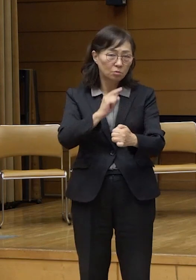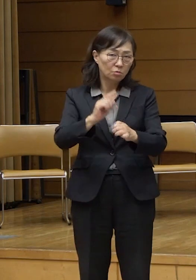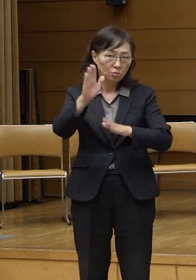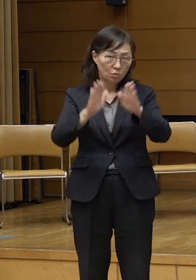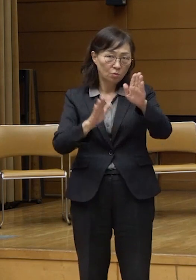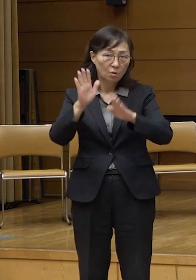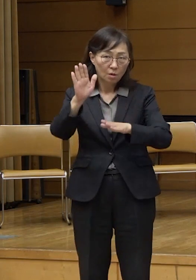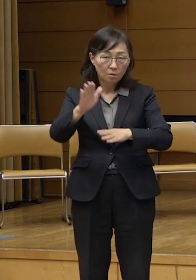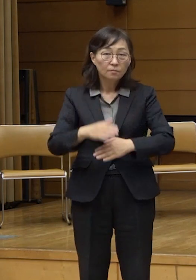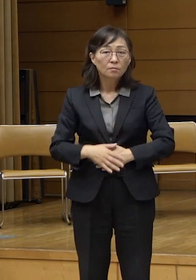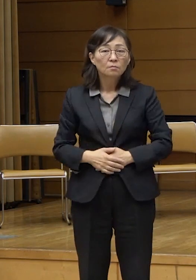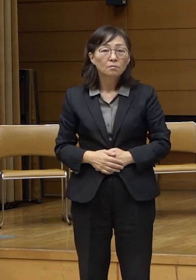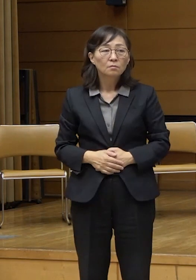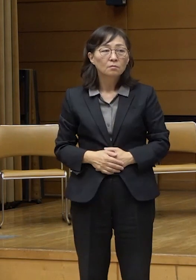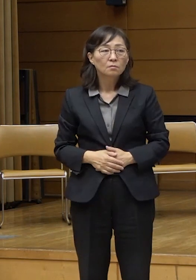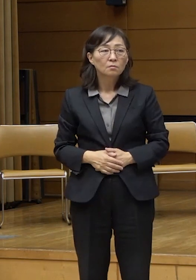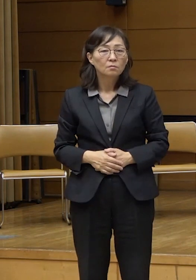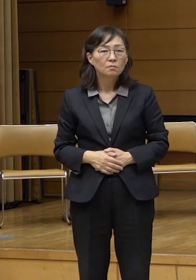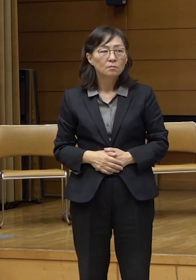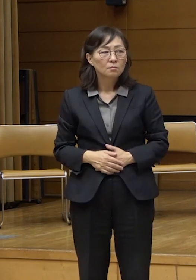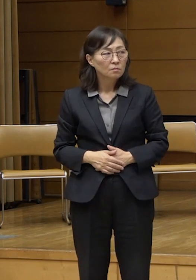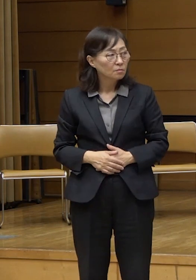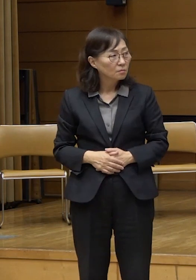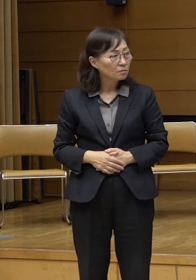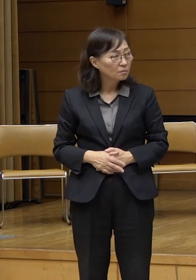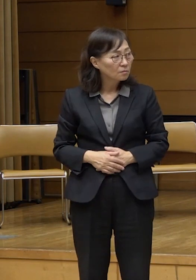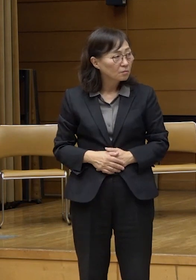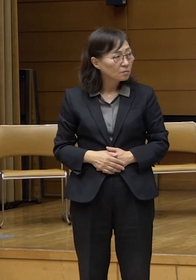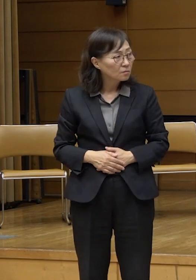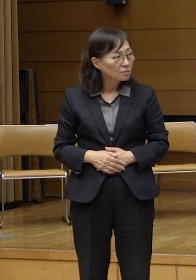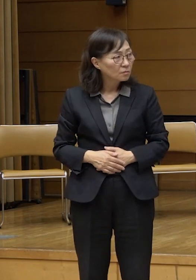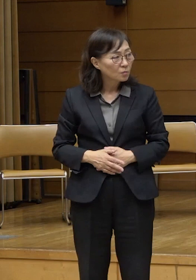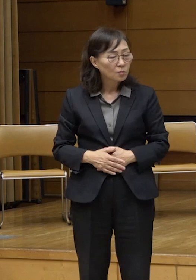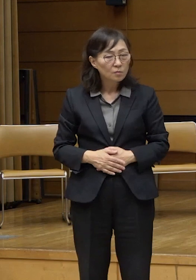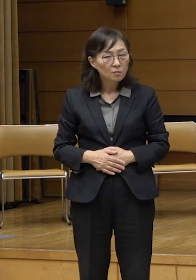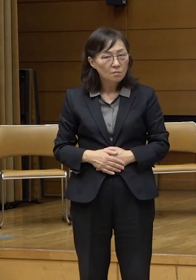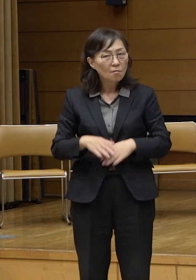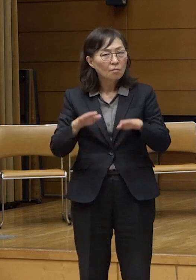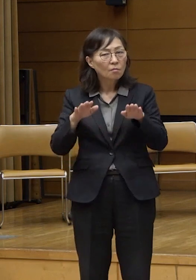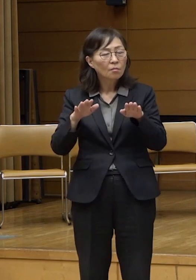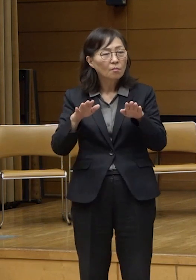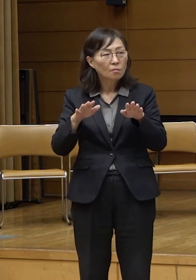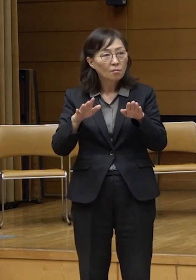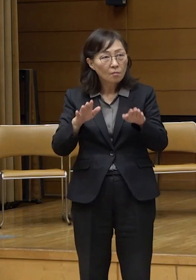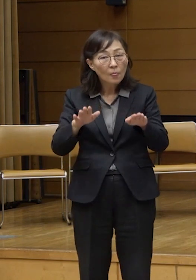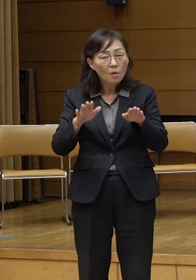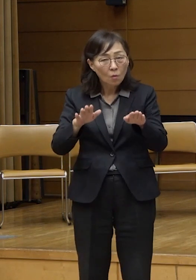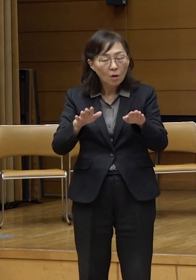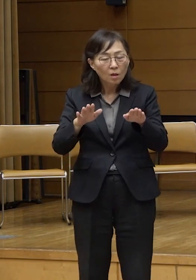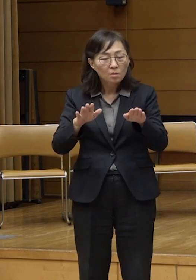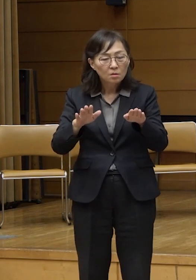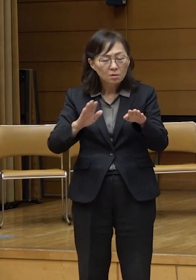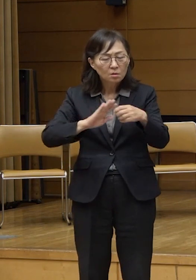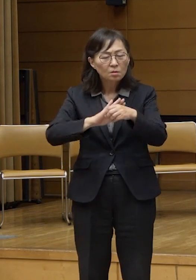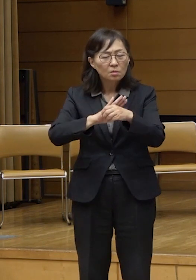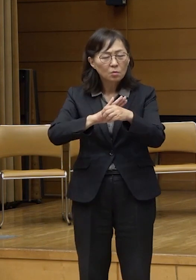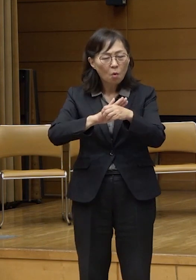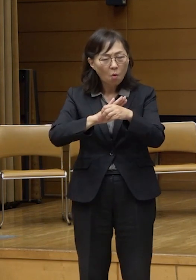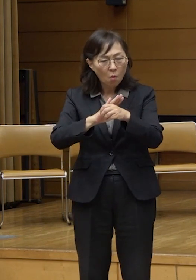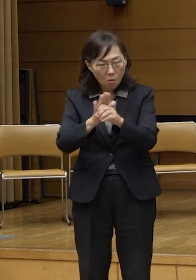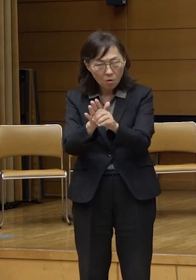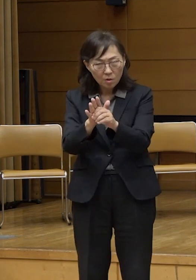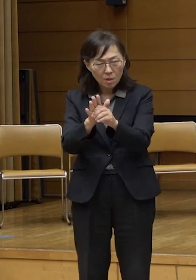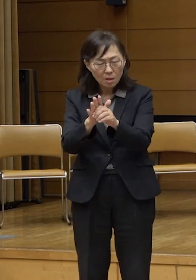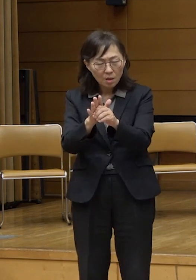ただ、今度のコロナで、実はいつもそうかと思いますが、今度のコロナで特に気になる